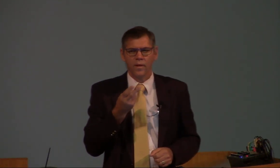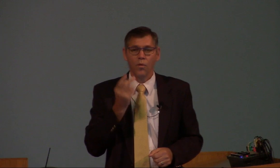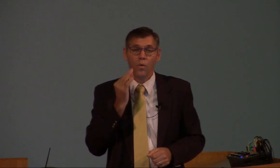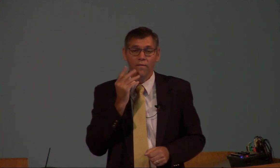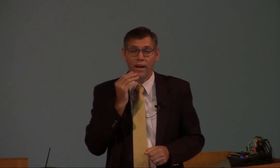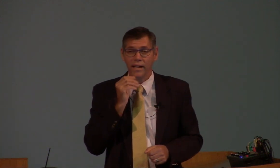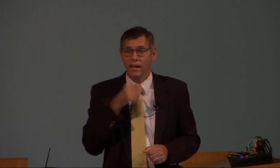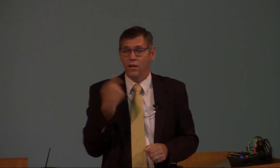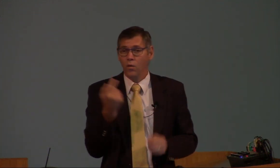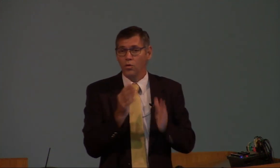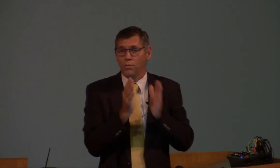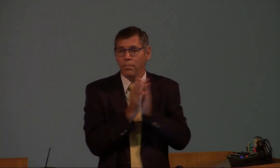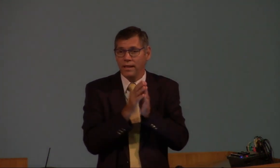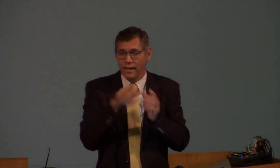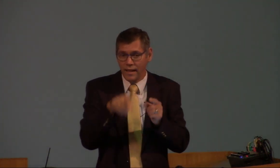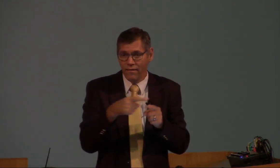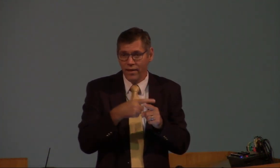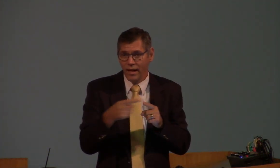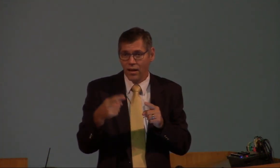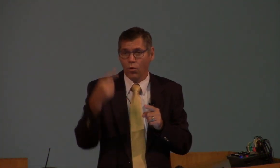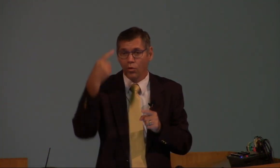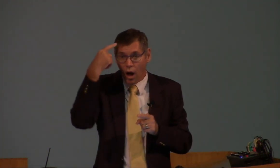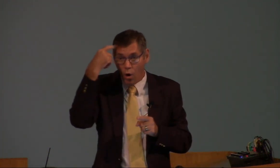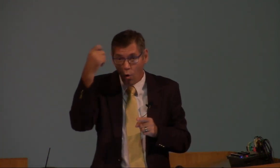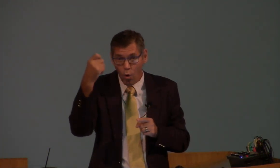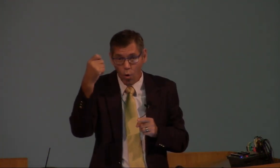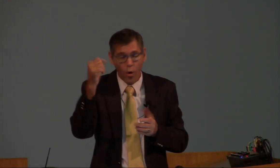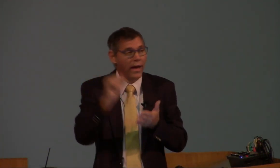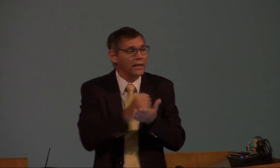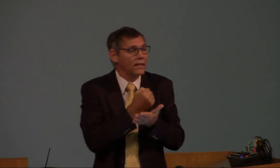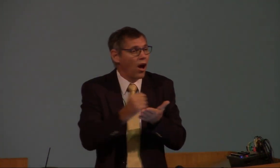Ook wanneer ons bid hierdie week, onthou eksamen,